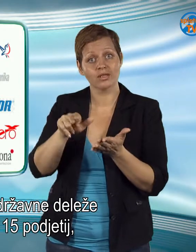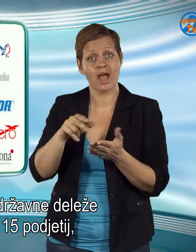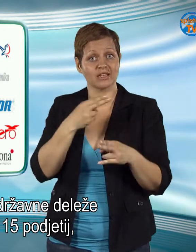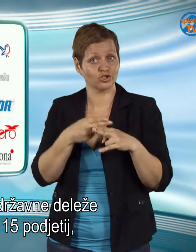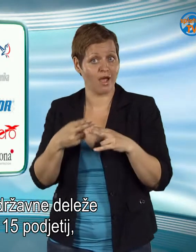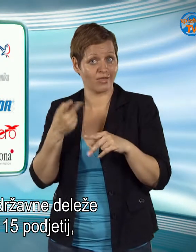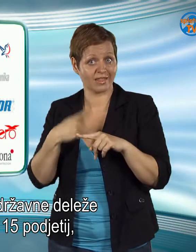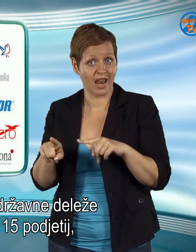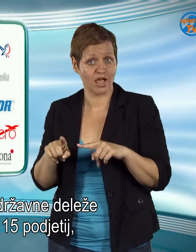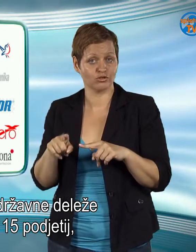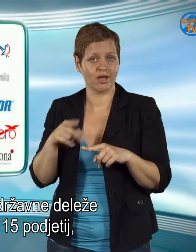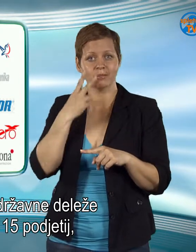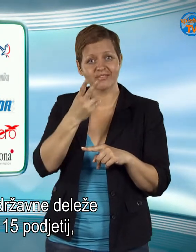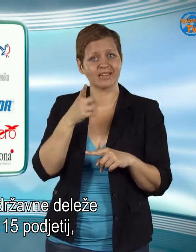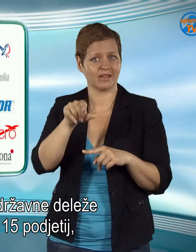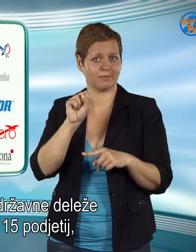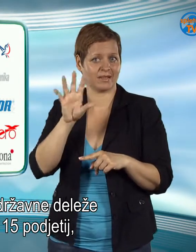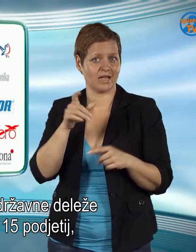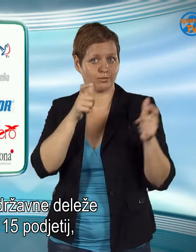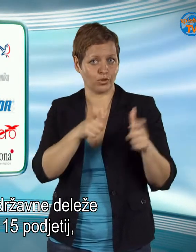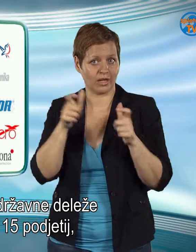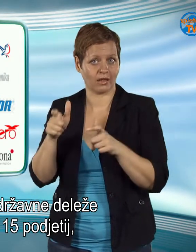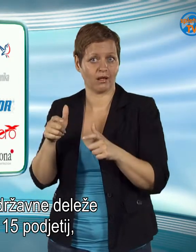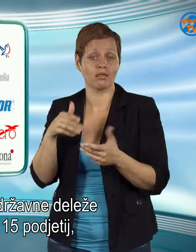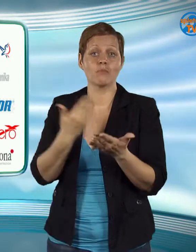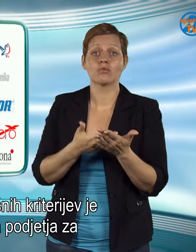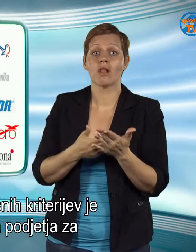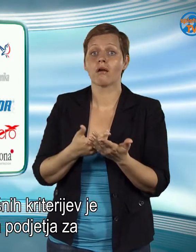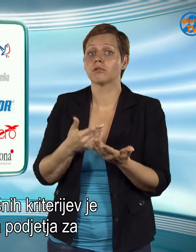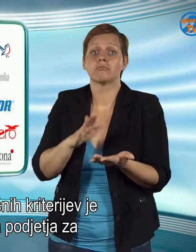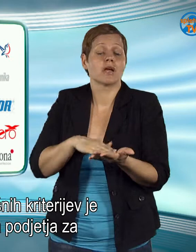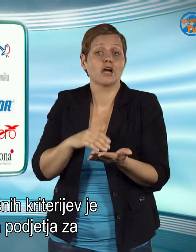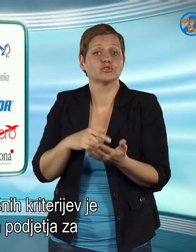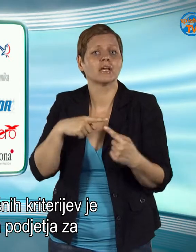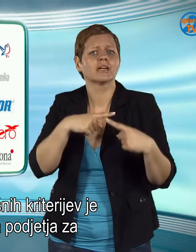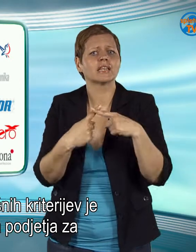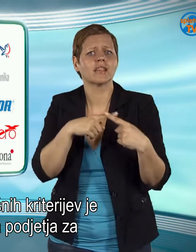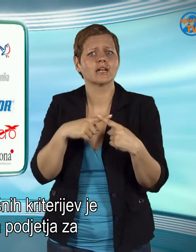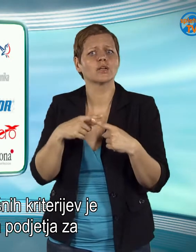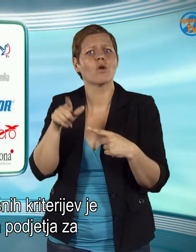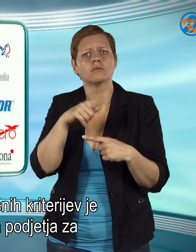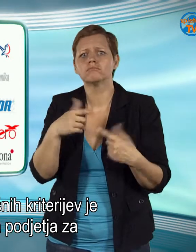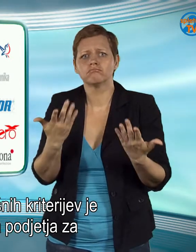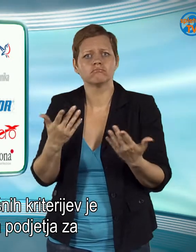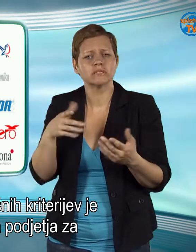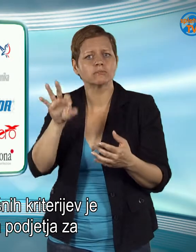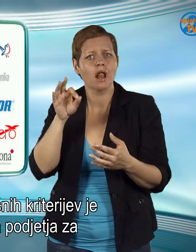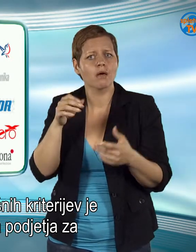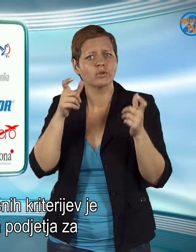predvidenih 15 podjetij, na podlagi kakšnih kriterijev je sploh izbrala podjetja za prodajo in ali so